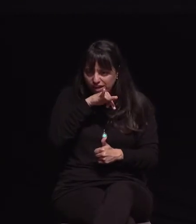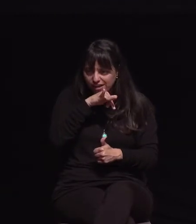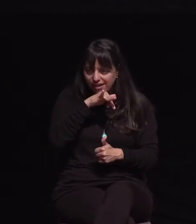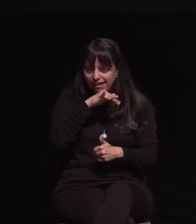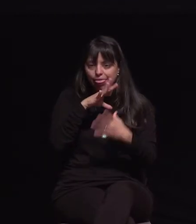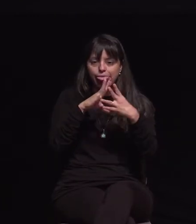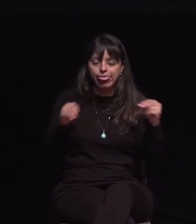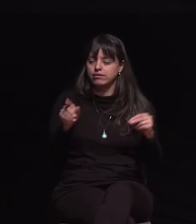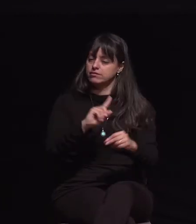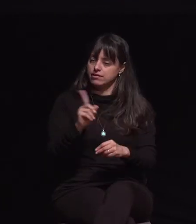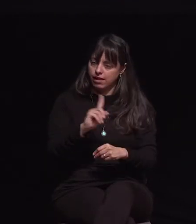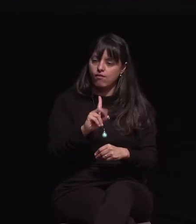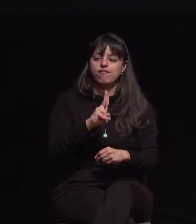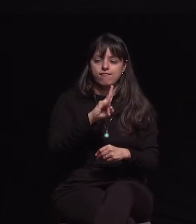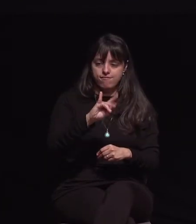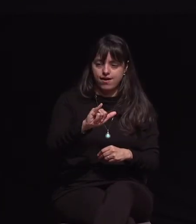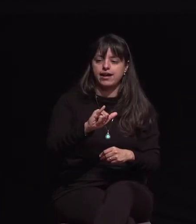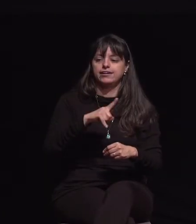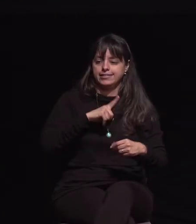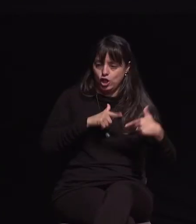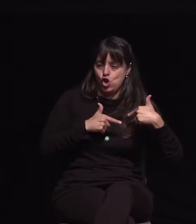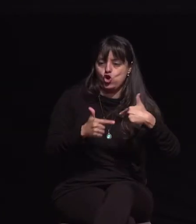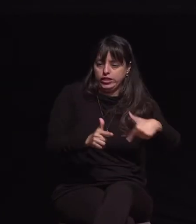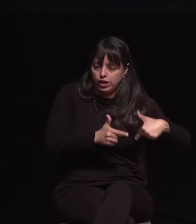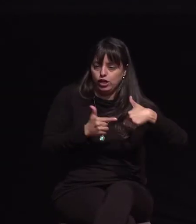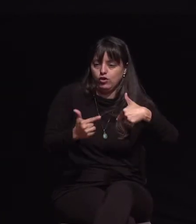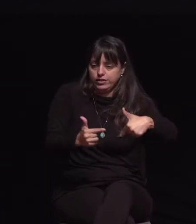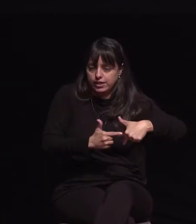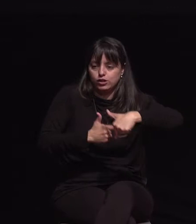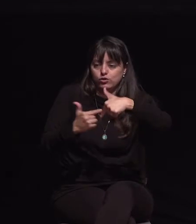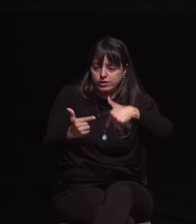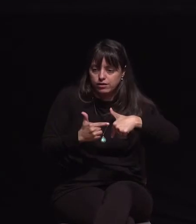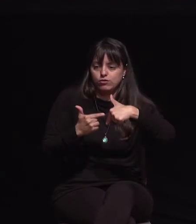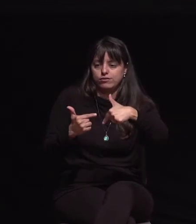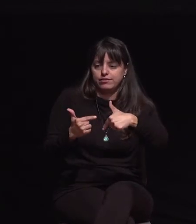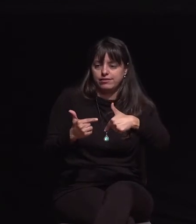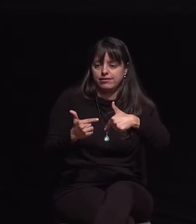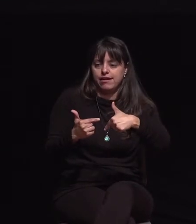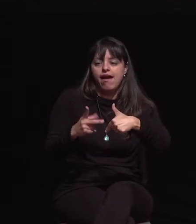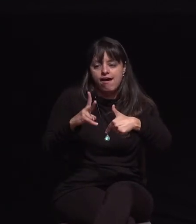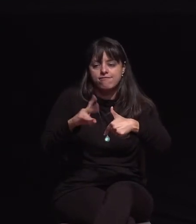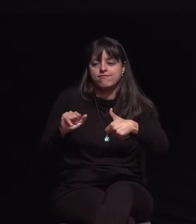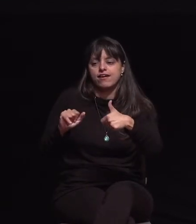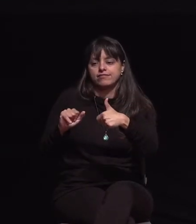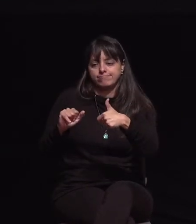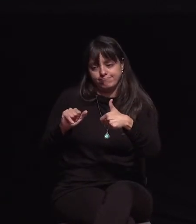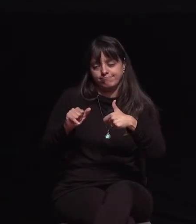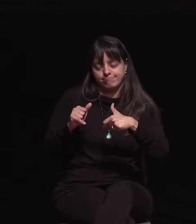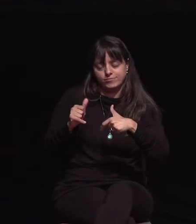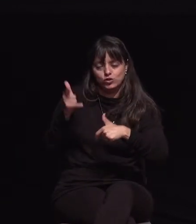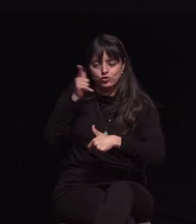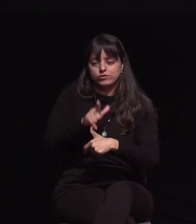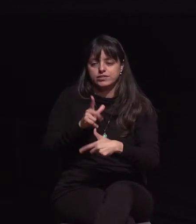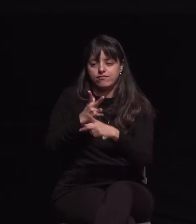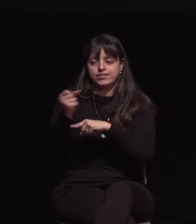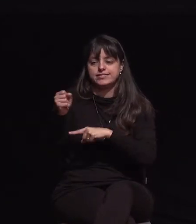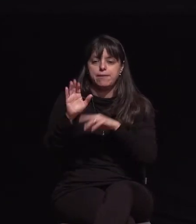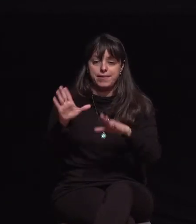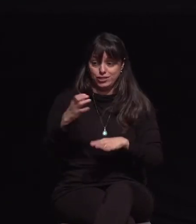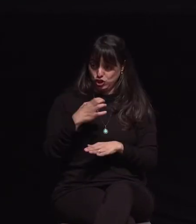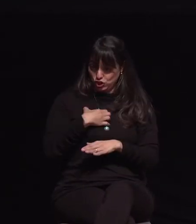uma resistência e uma hora vai ter que mudar esse jeito de governar. Não